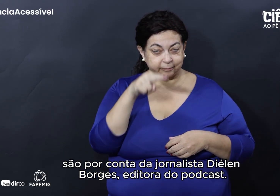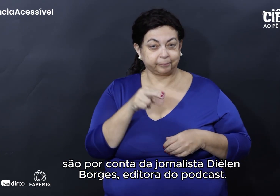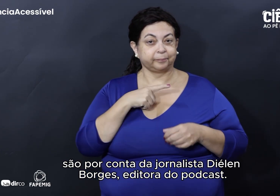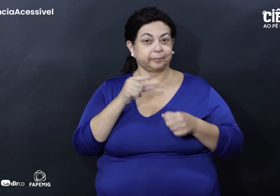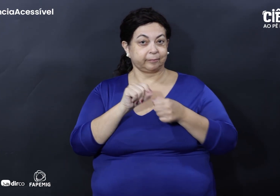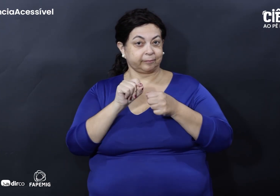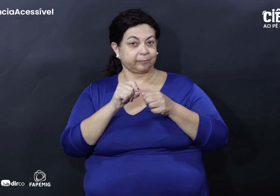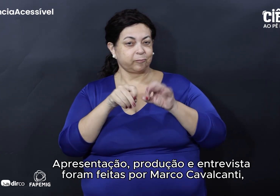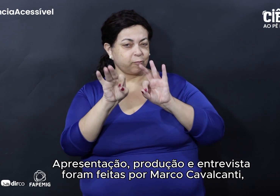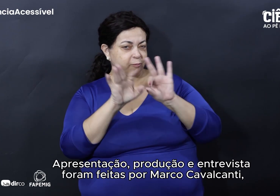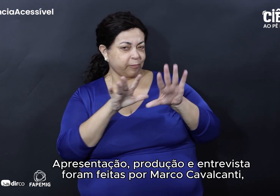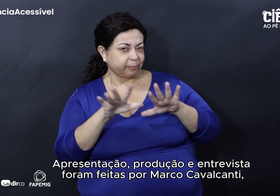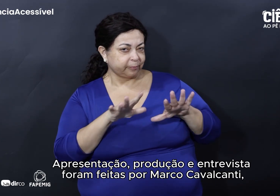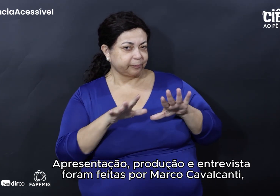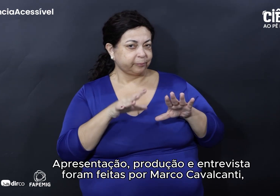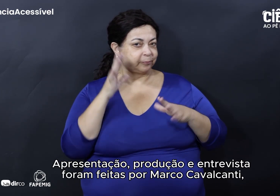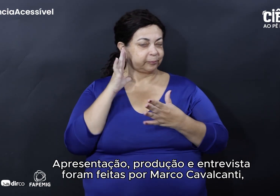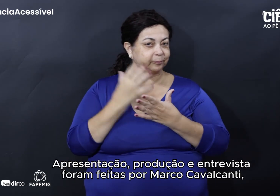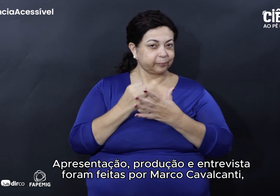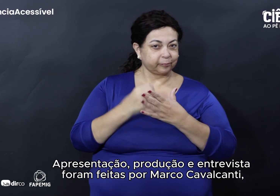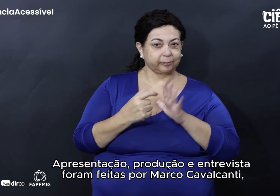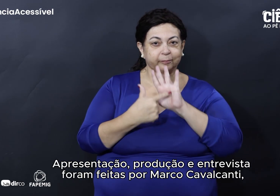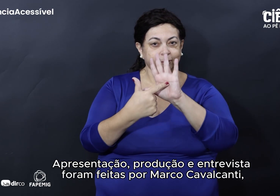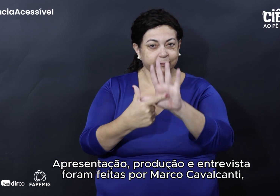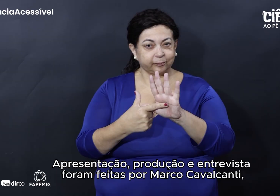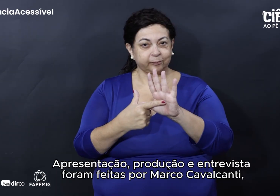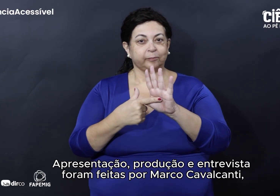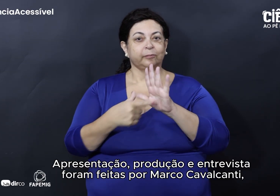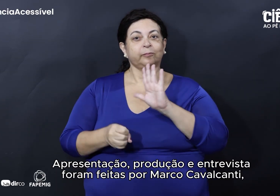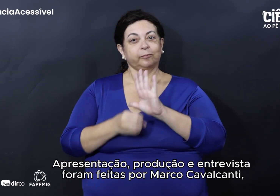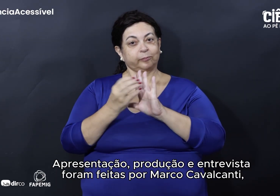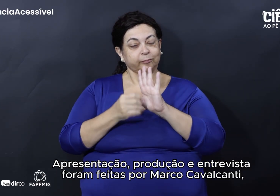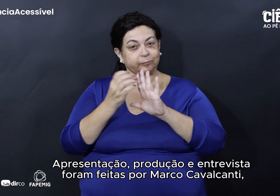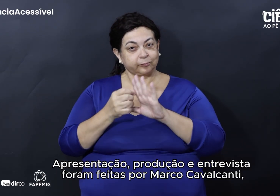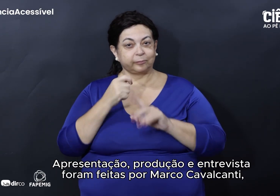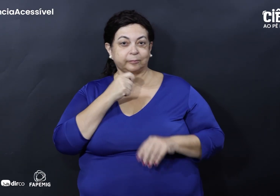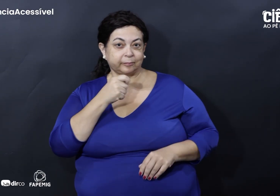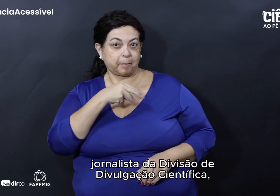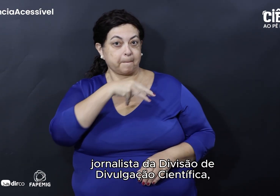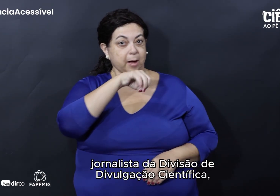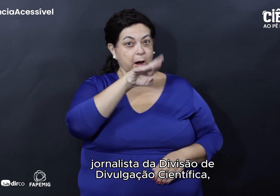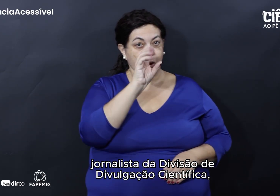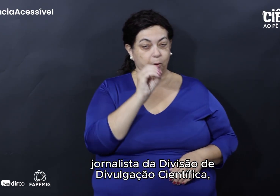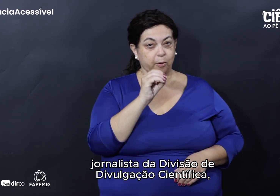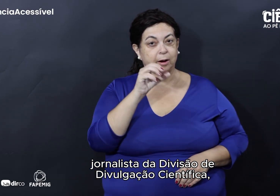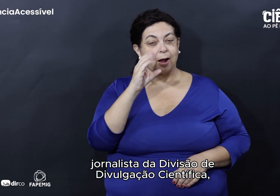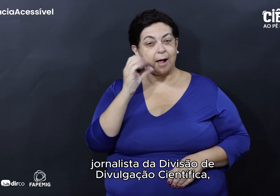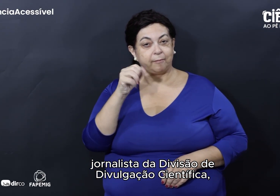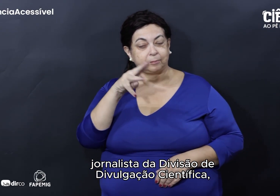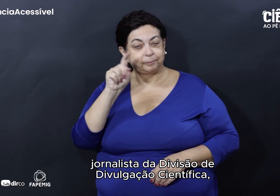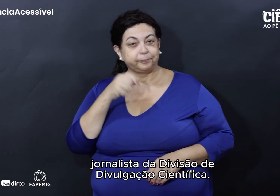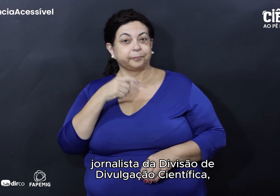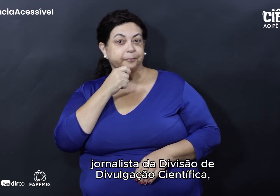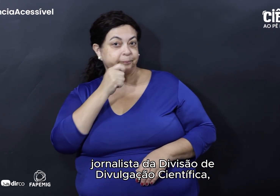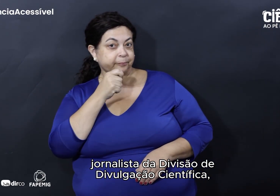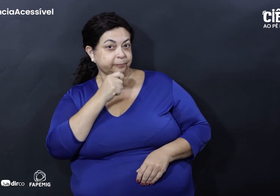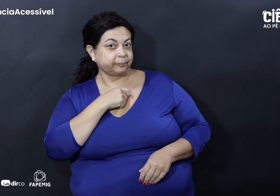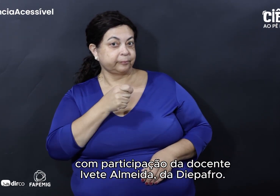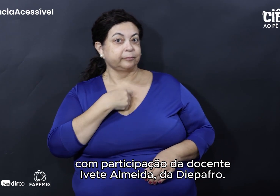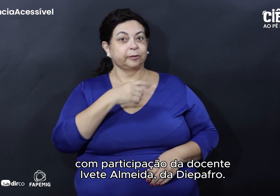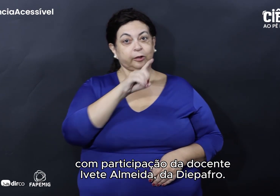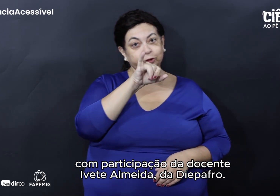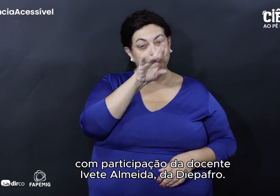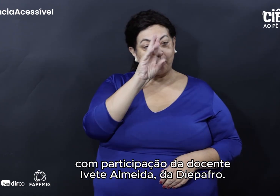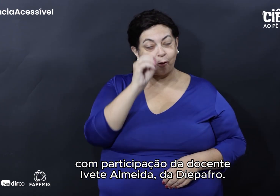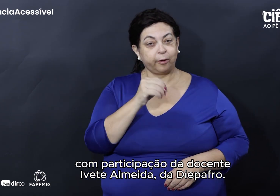do podcast. Apresentação, produção e entrevista foram feitas por Marco Cavalcante, jornalista da Divisão de Divulgação Científica,